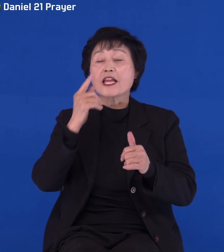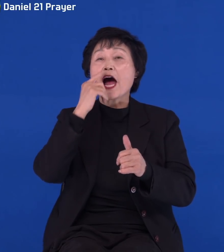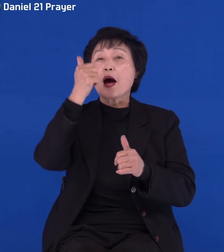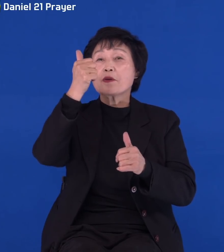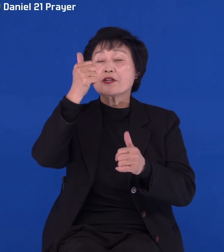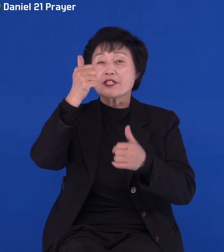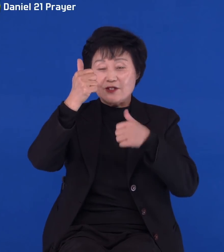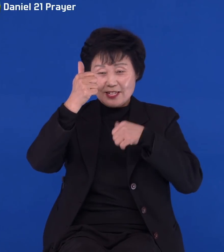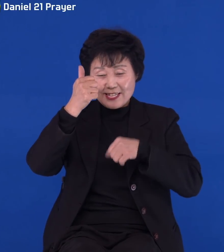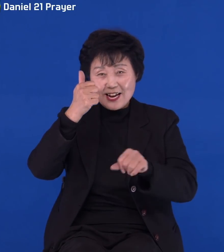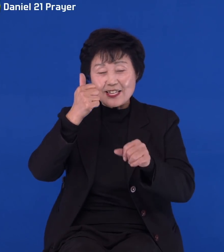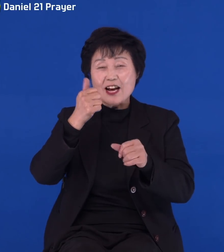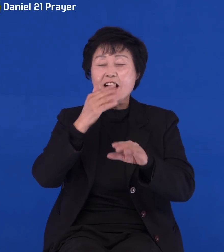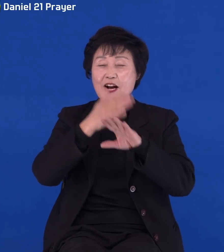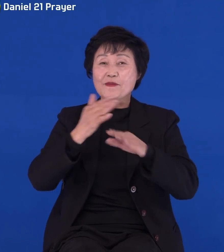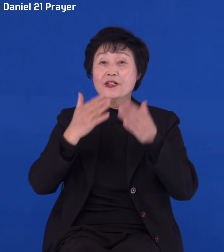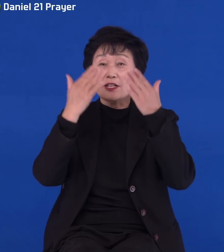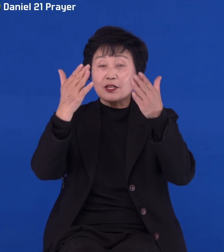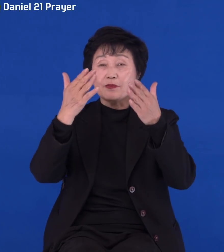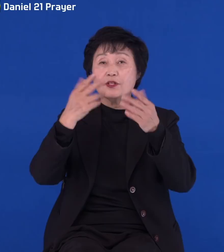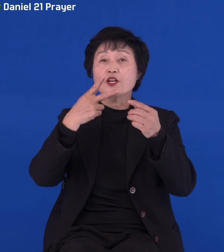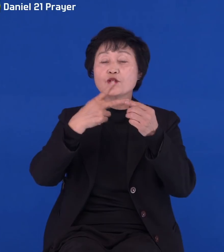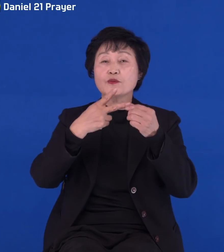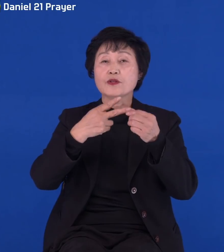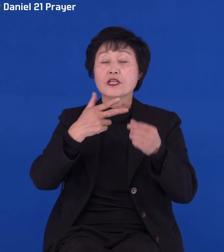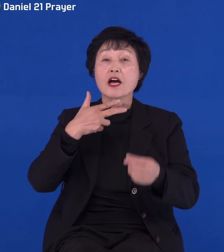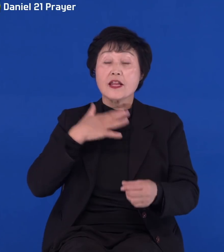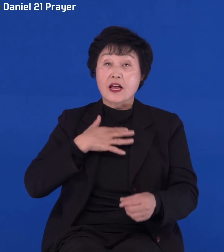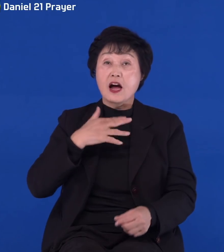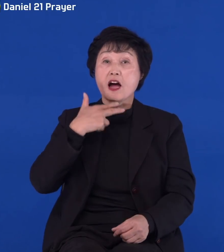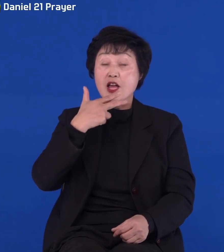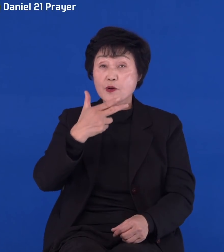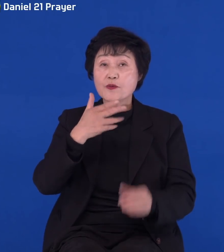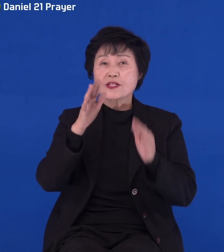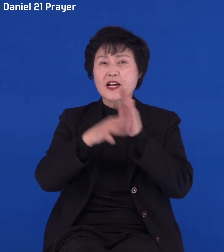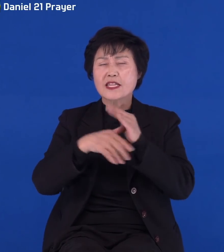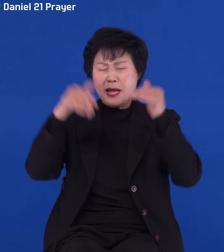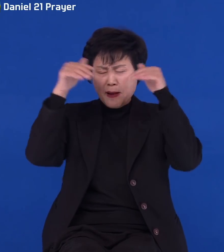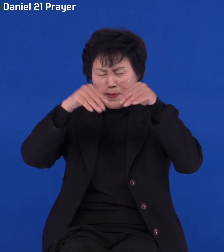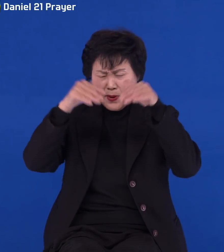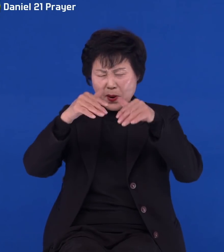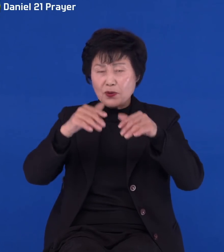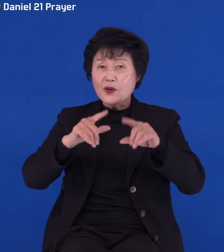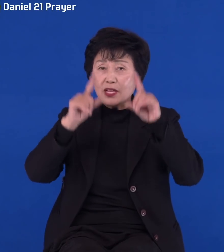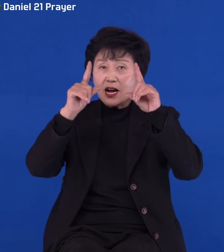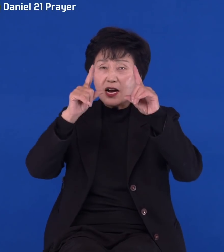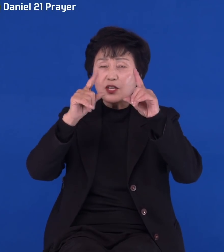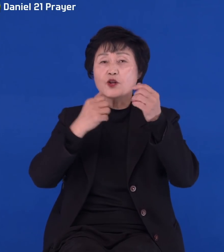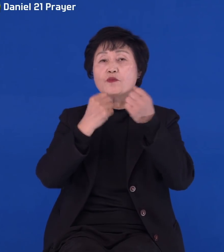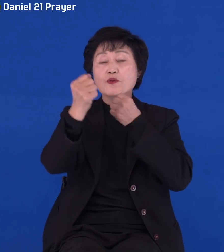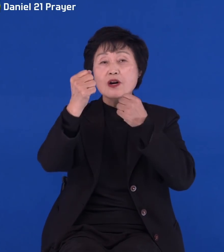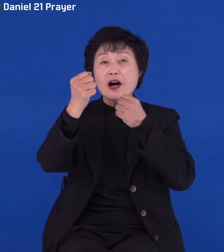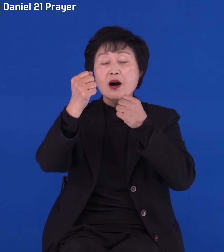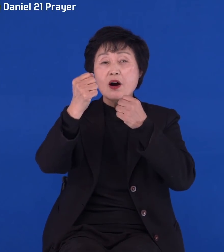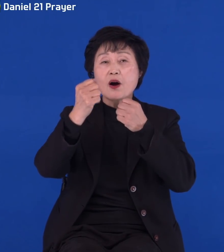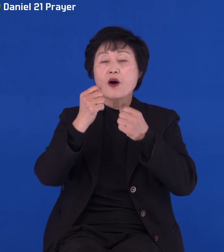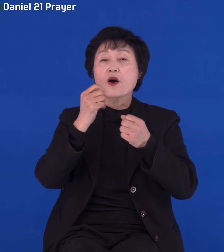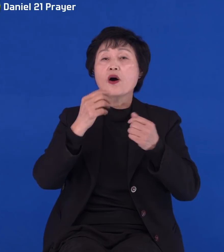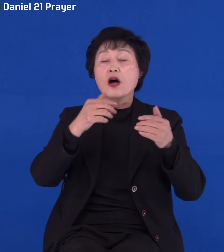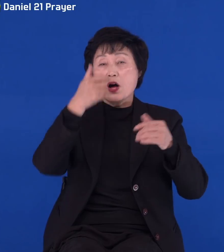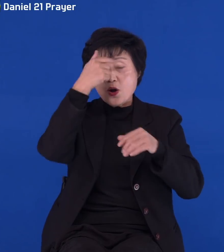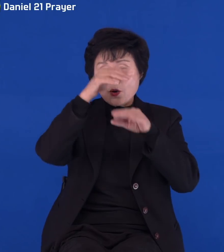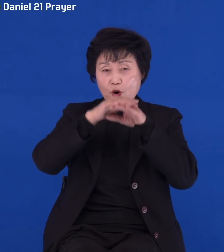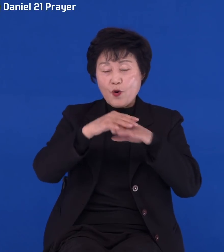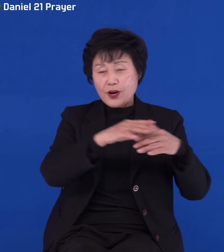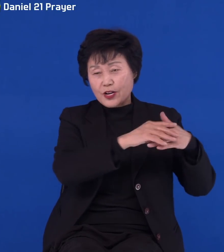드립니다. 둘째, 7살 때 비가 많이 오는 궂은 날씨에도 불구하고 제 손을 꼭 잡으시며 예배를 드리러 교회로 인도하셨던